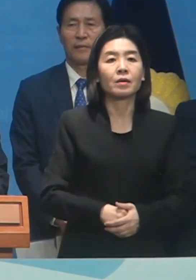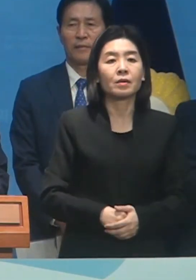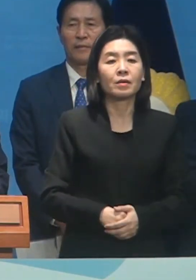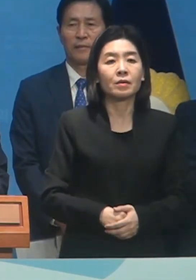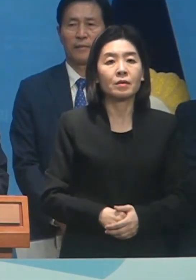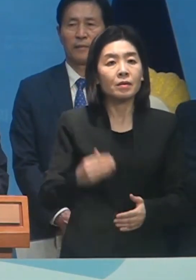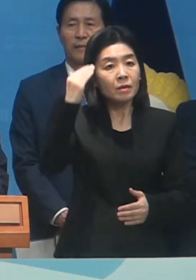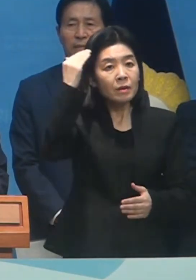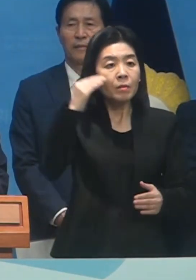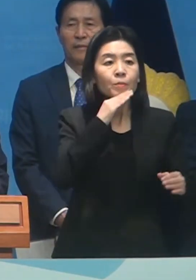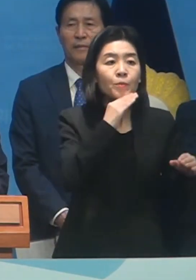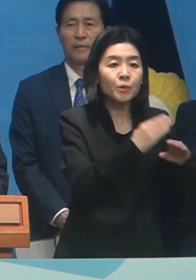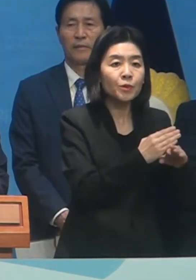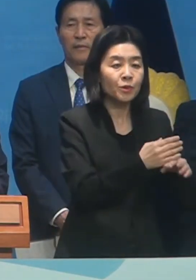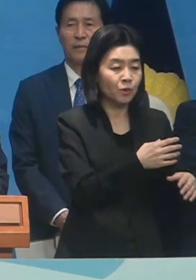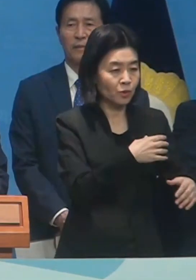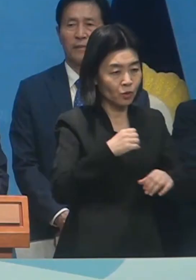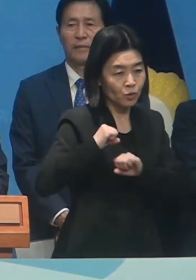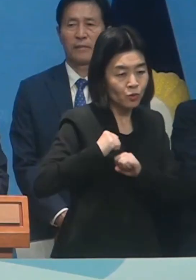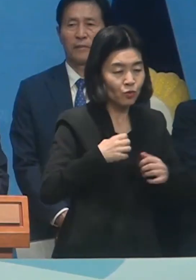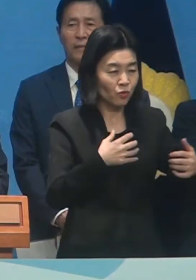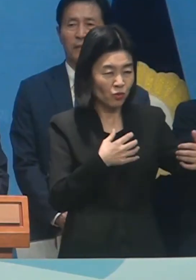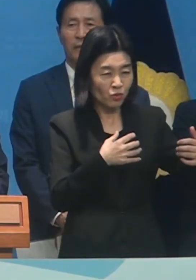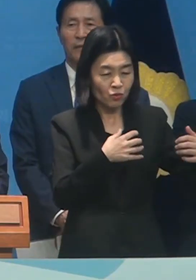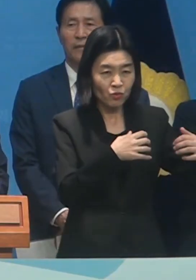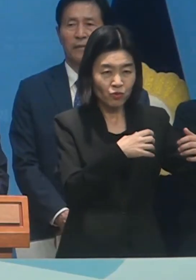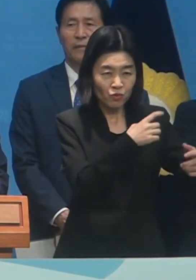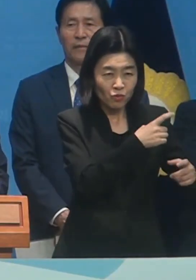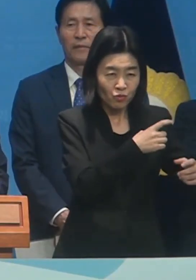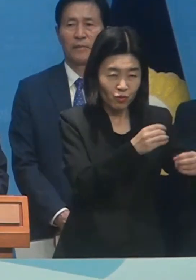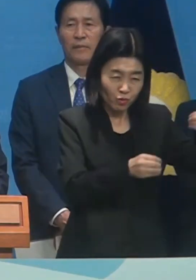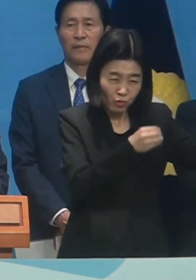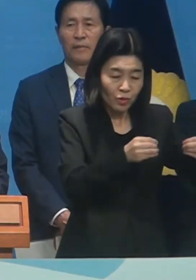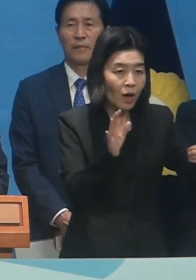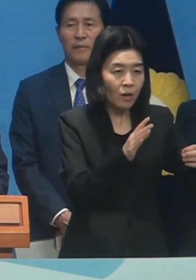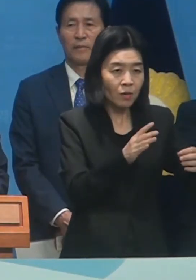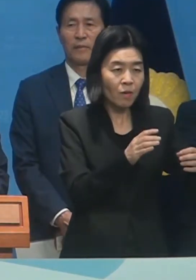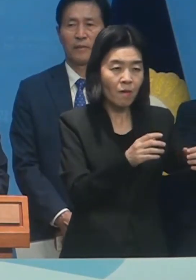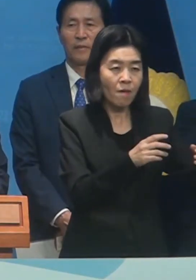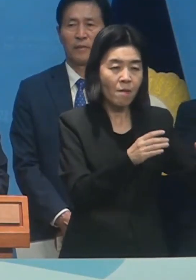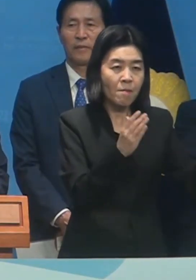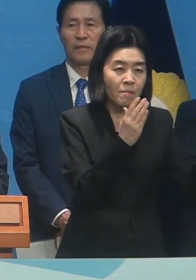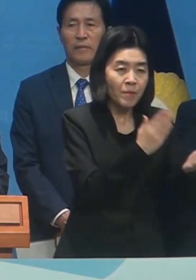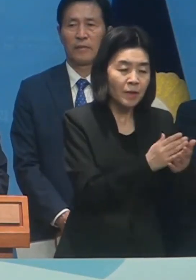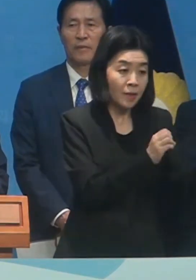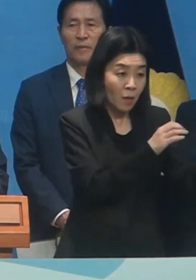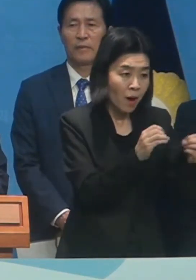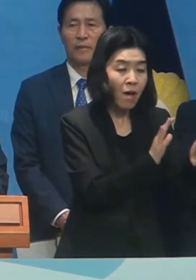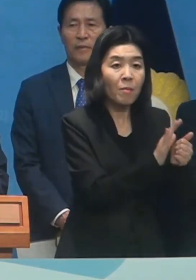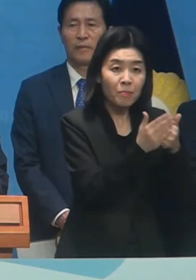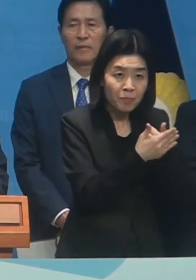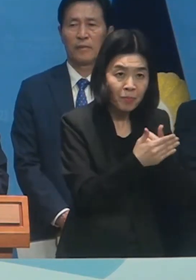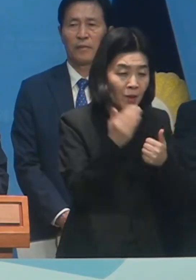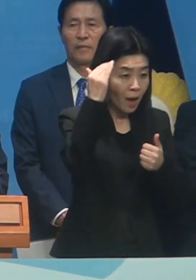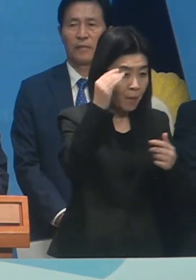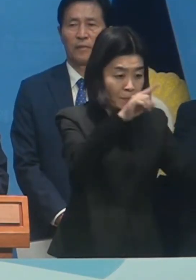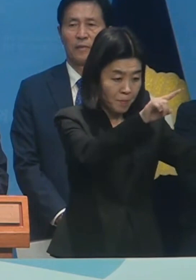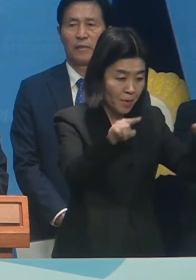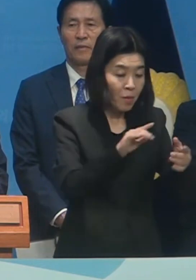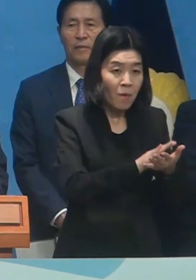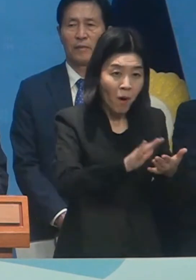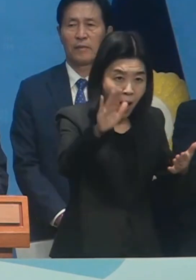또한 남북한이 군사적 충돌과 대립을 넘어 대화와 협력을 통해 한반도 평화가 구축되었을